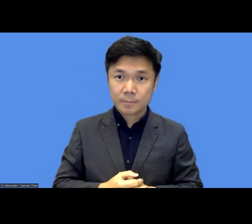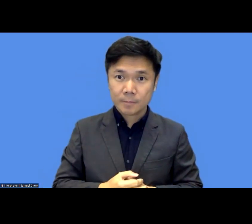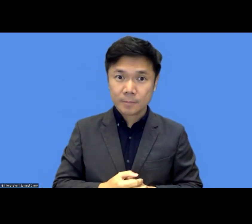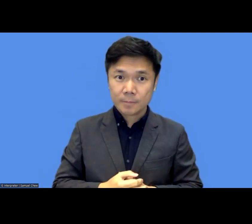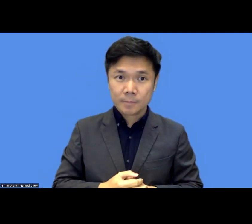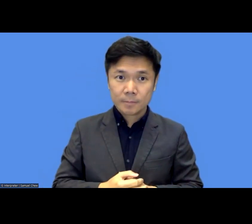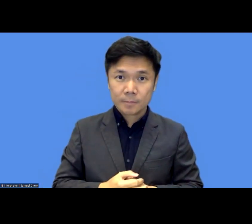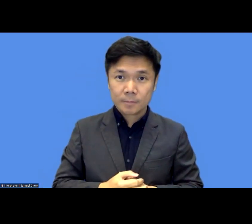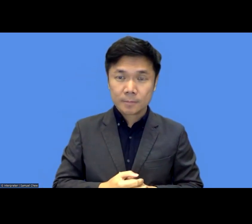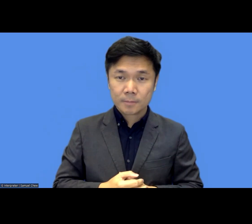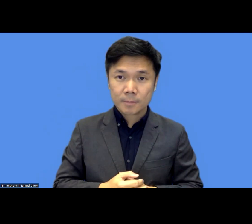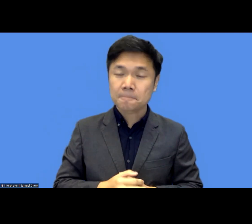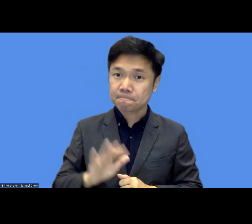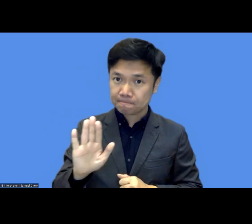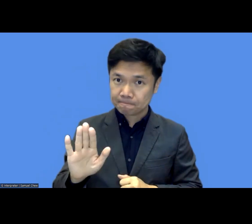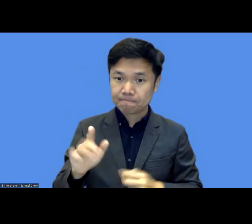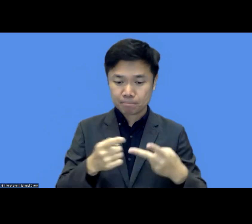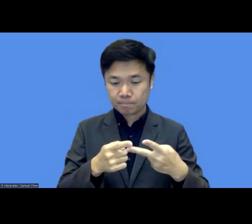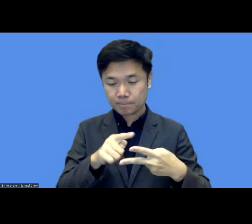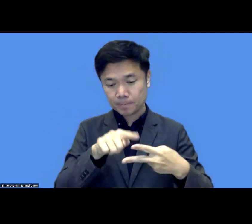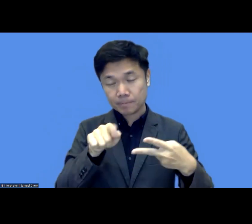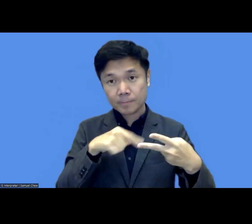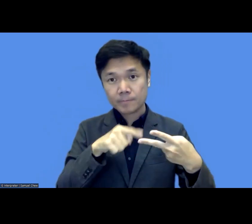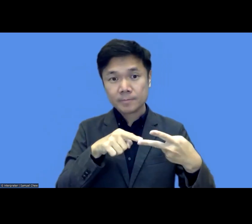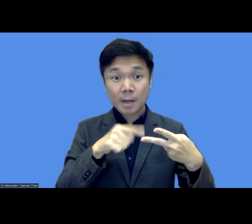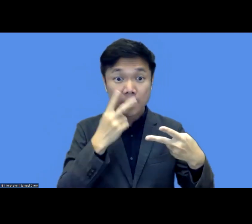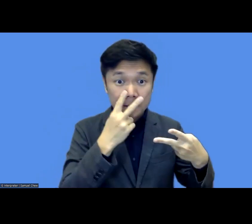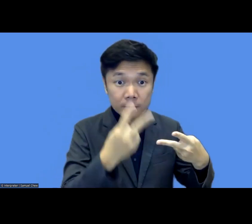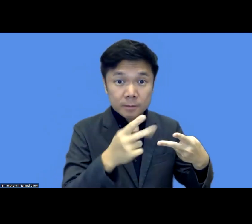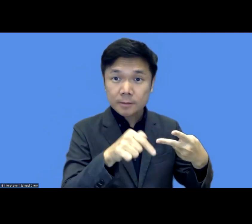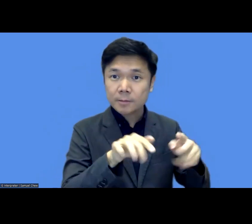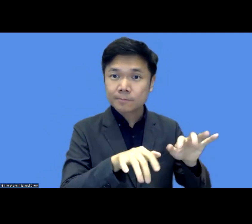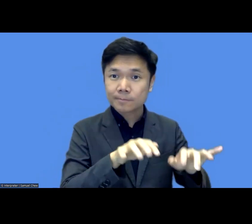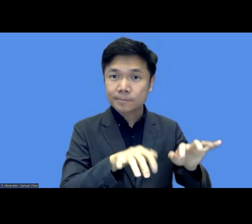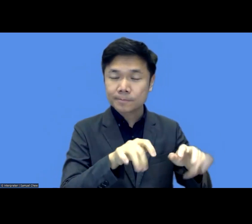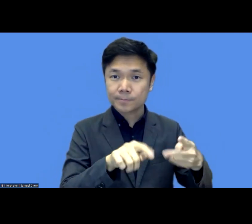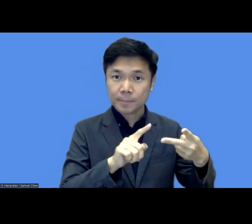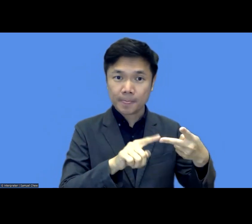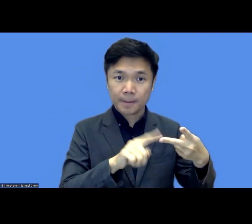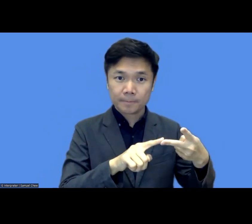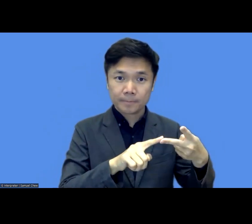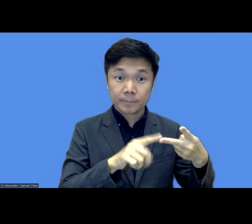Perdón por haber dejado todas las intervenciones para el final.